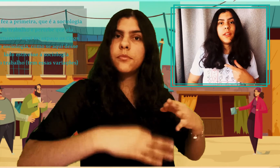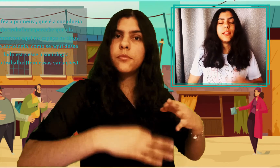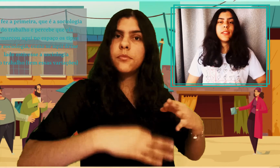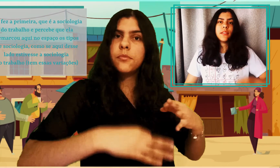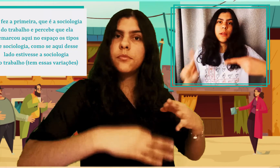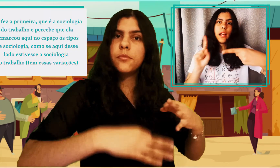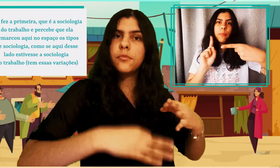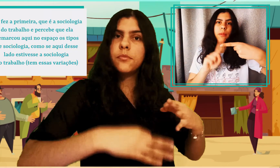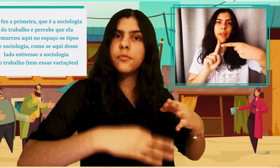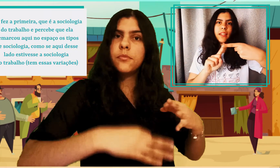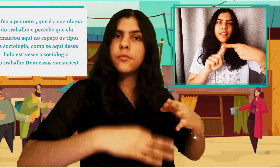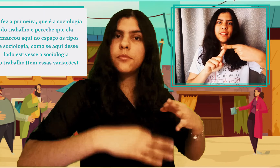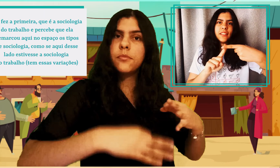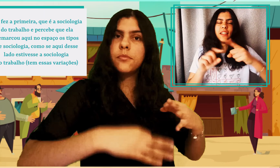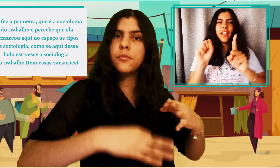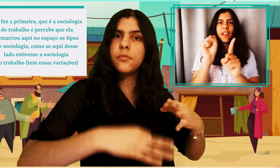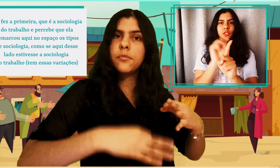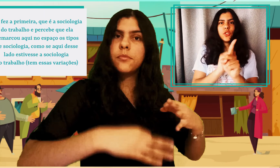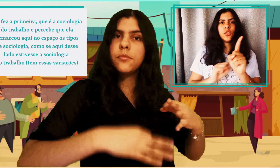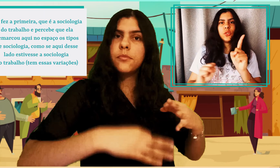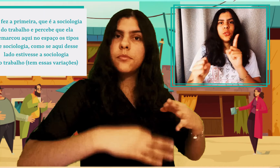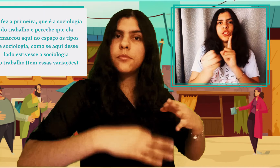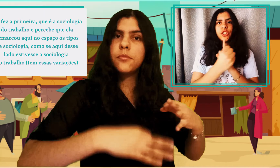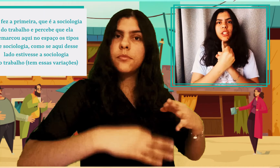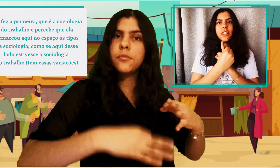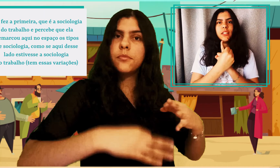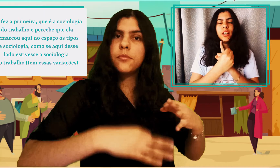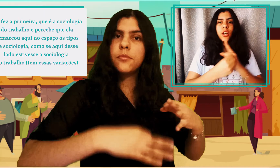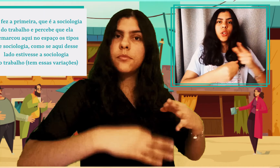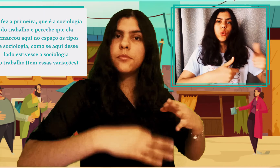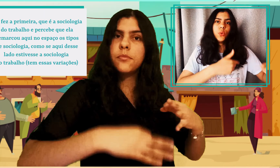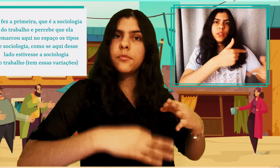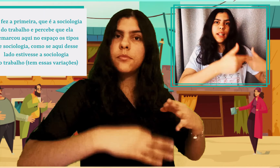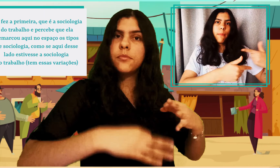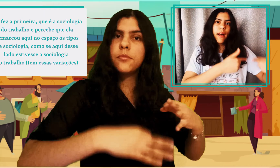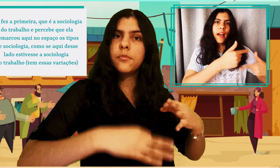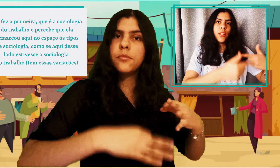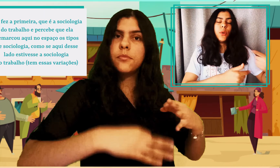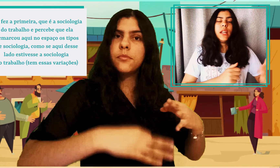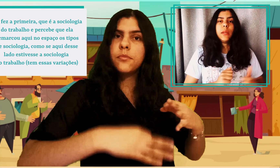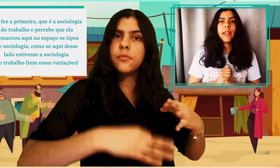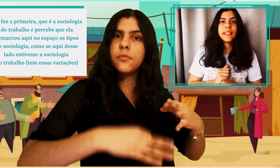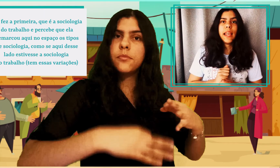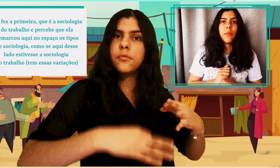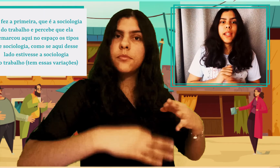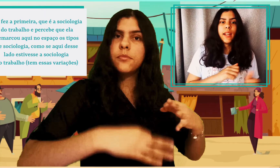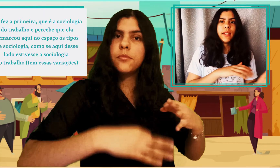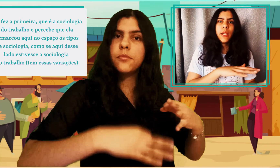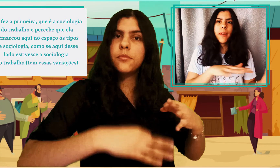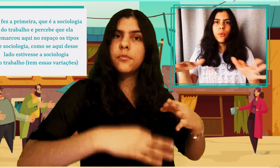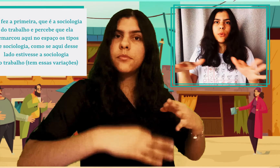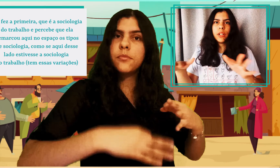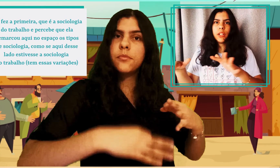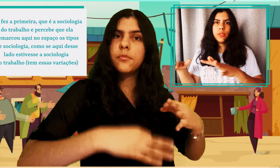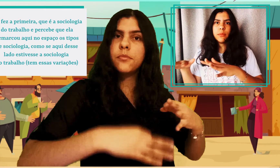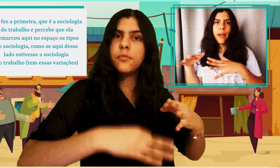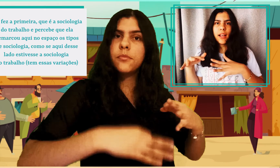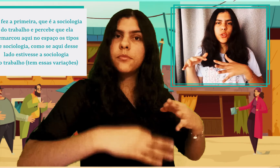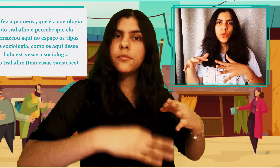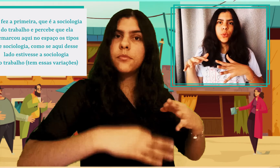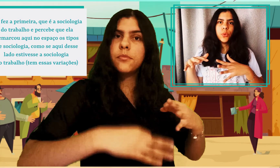Ela fez a primeira é a sociologia do trabalho. E percebe que ela demarcou aqui